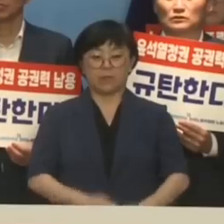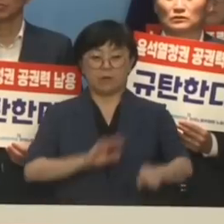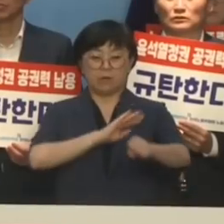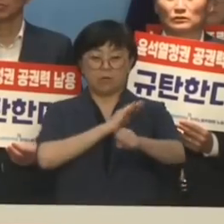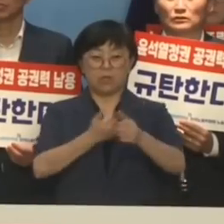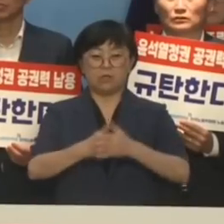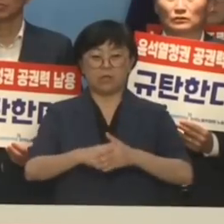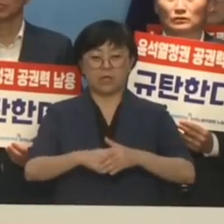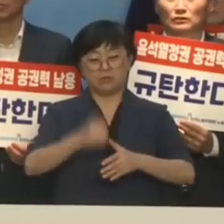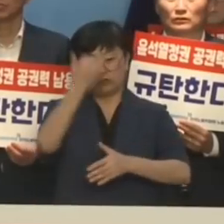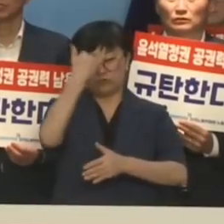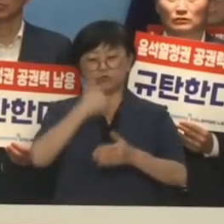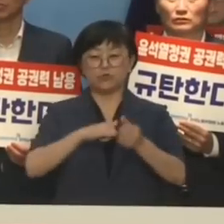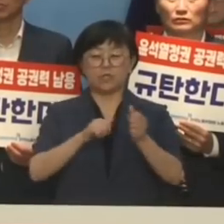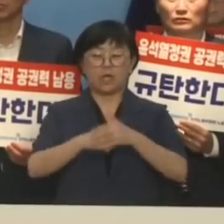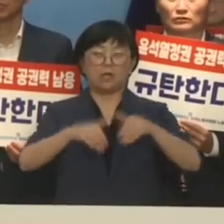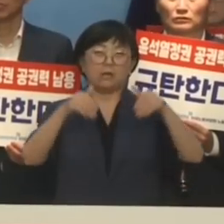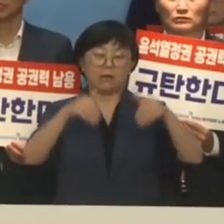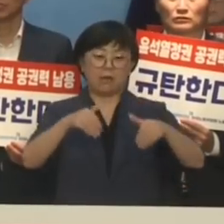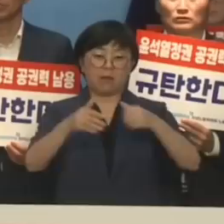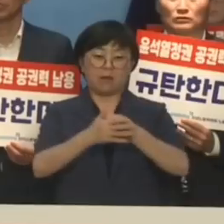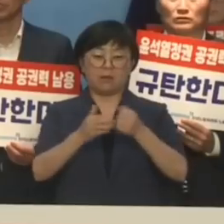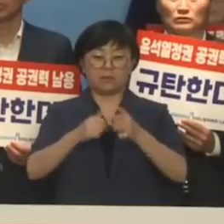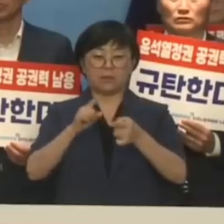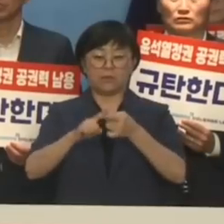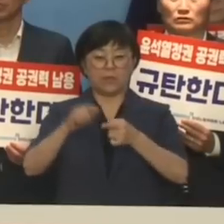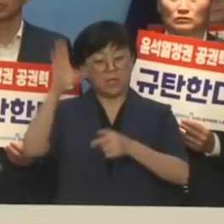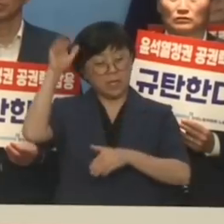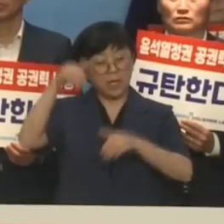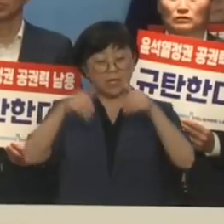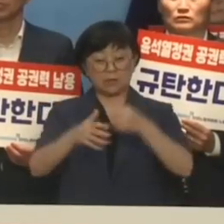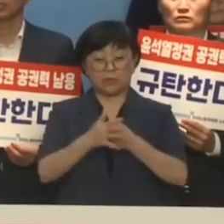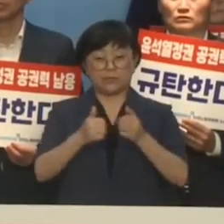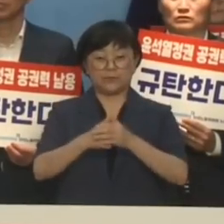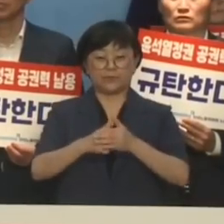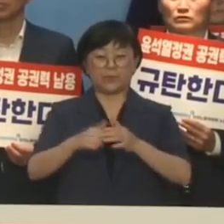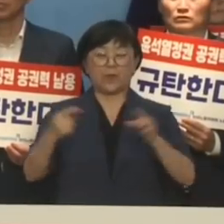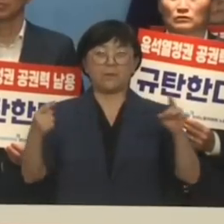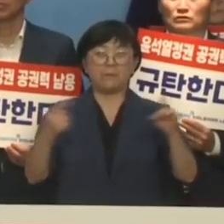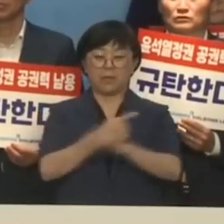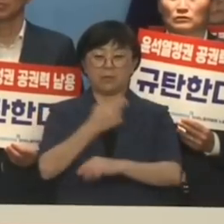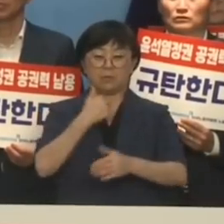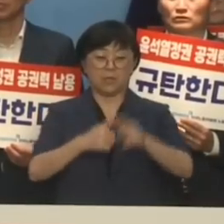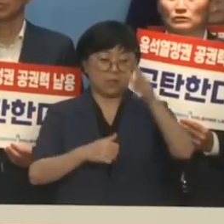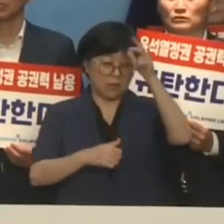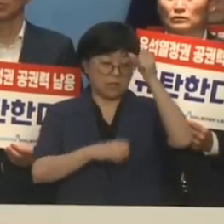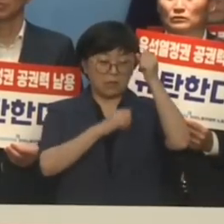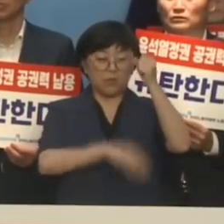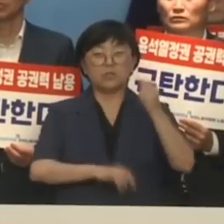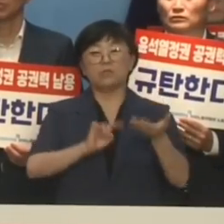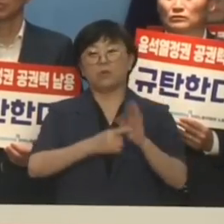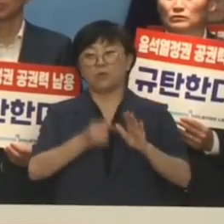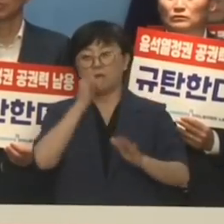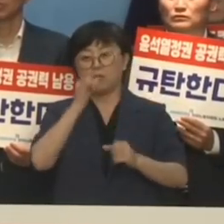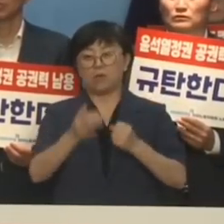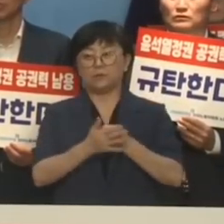권력에 충실한 개가 되어 독재정권 시절의 모습에서 한치도 바뀌지 않은 경찰의 본질을